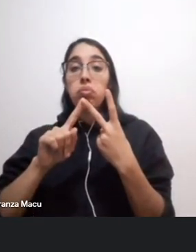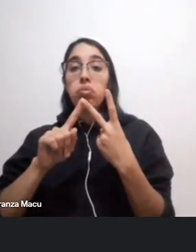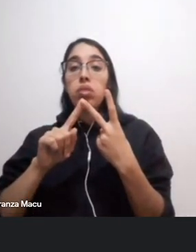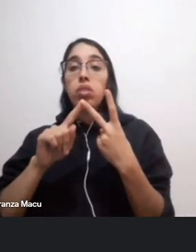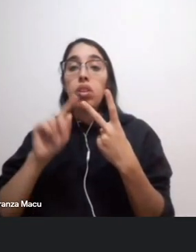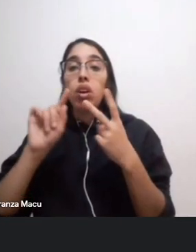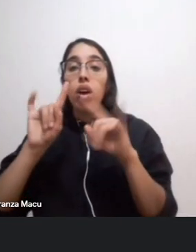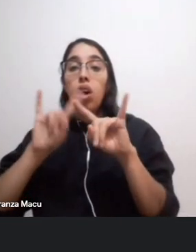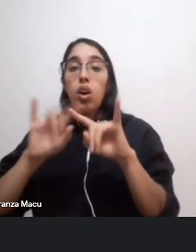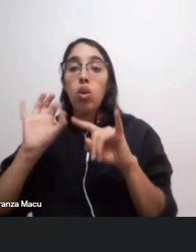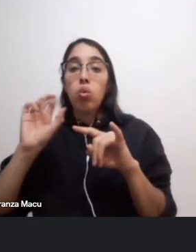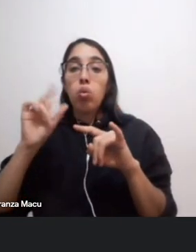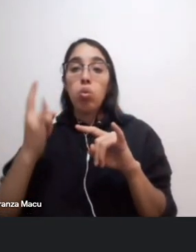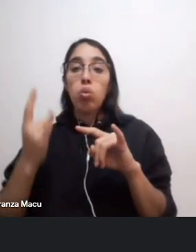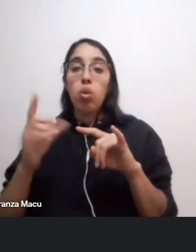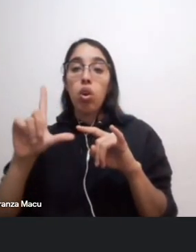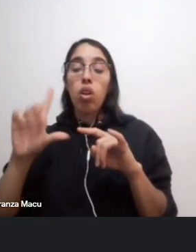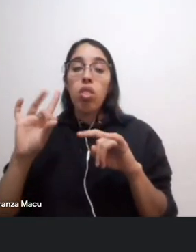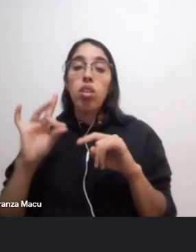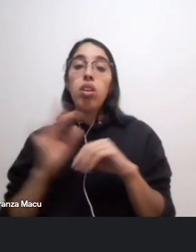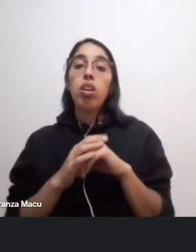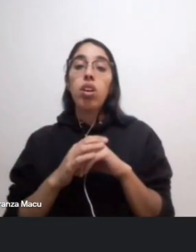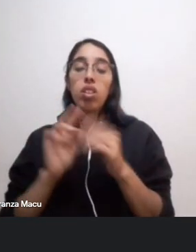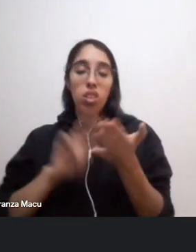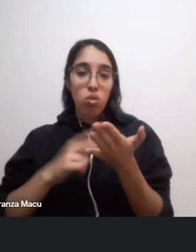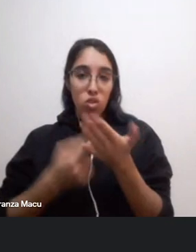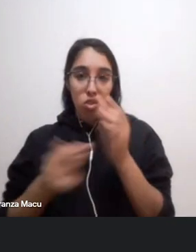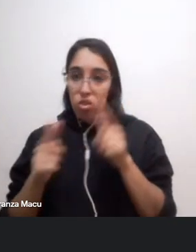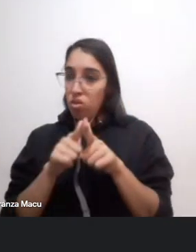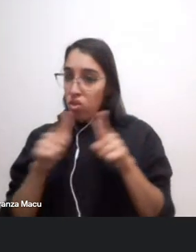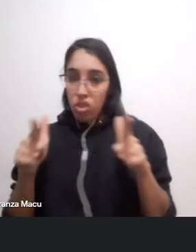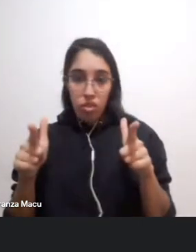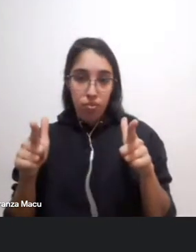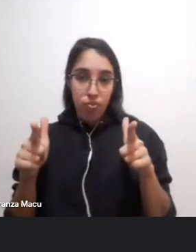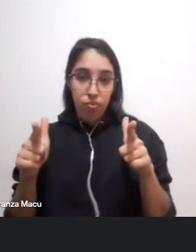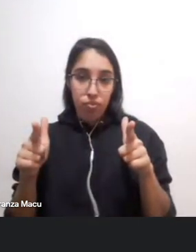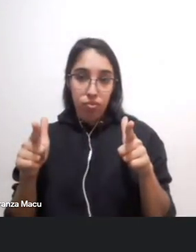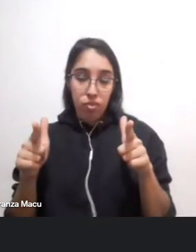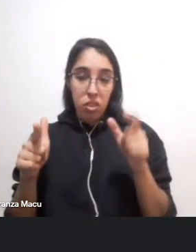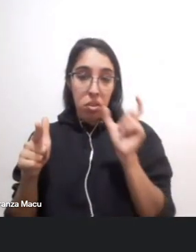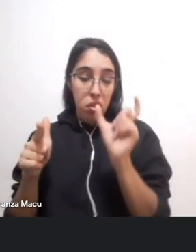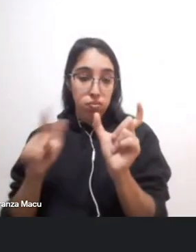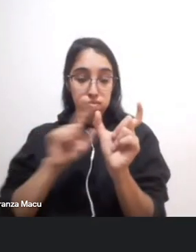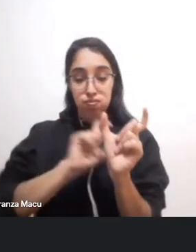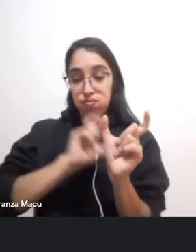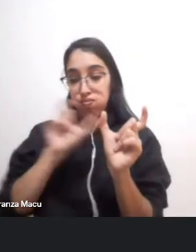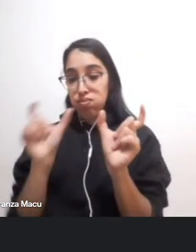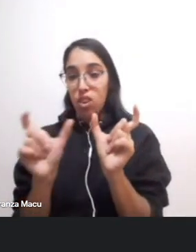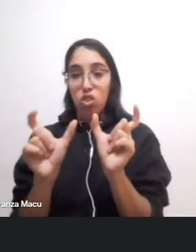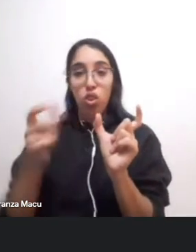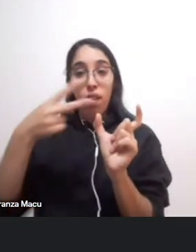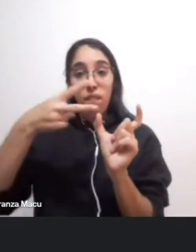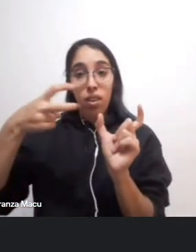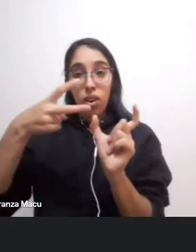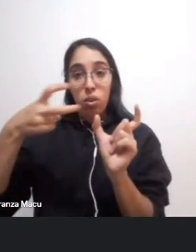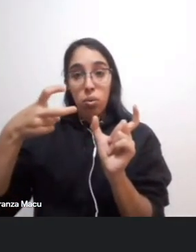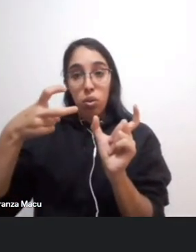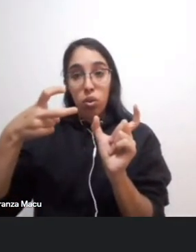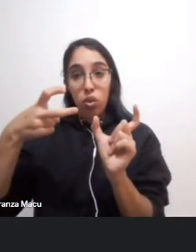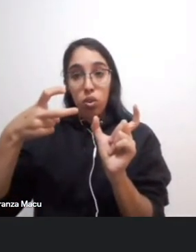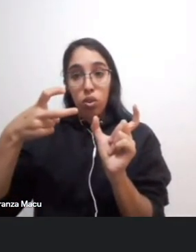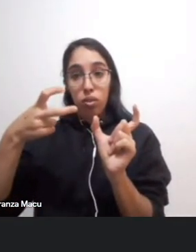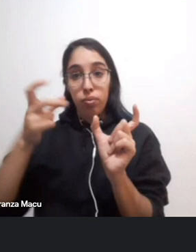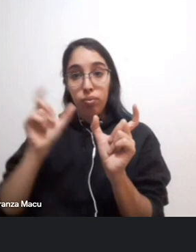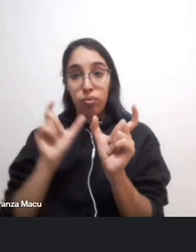se traduce y el verbo que le sigue va a terminar, en vez de estudiará, sería